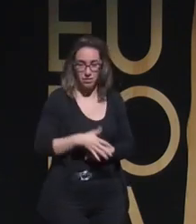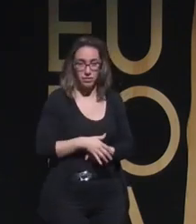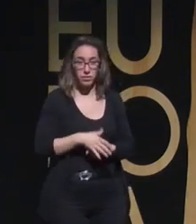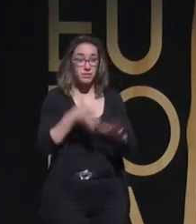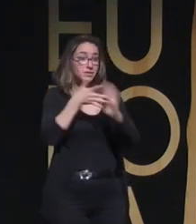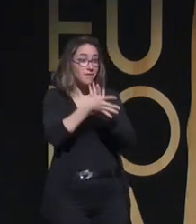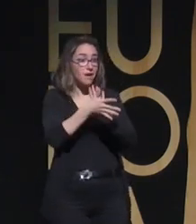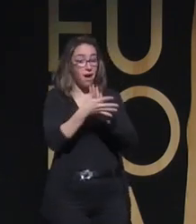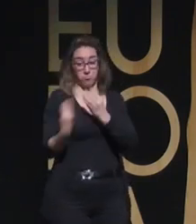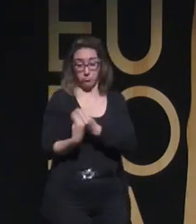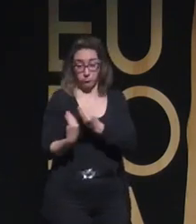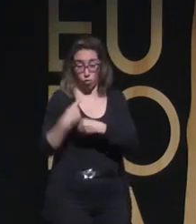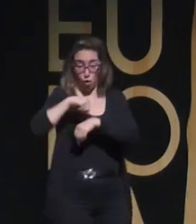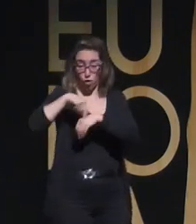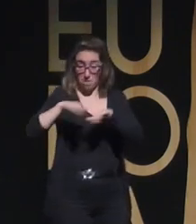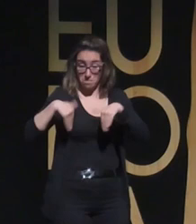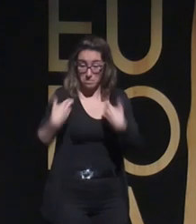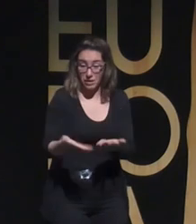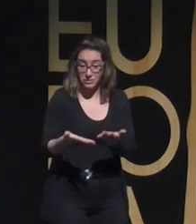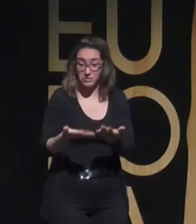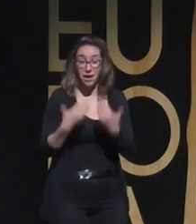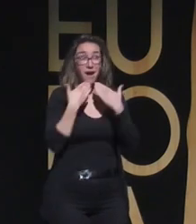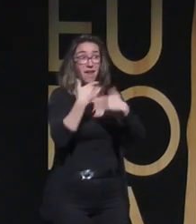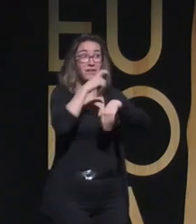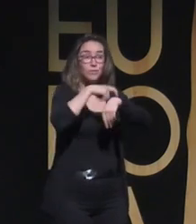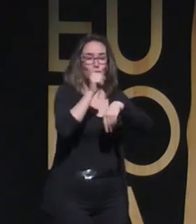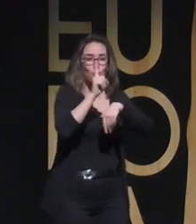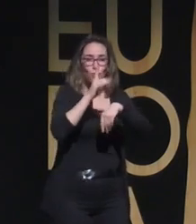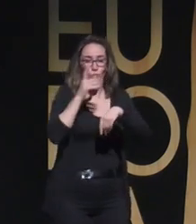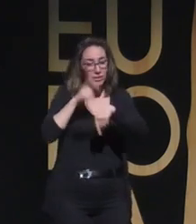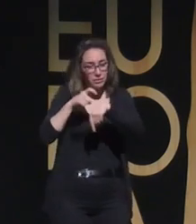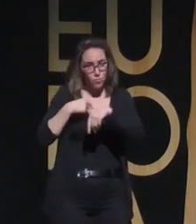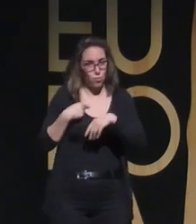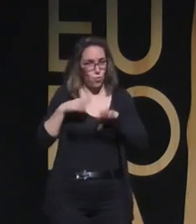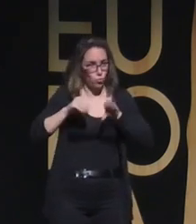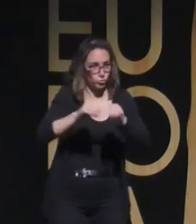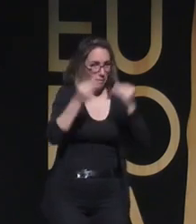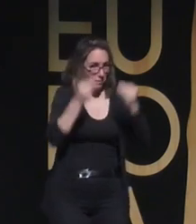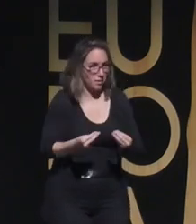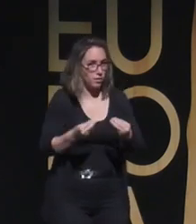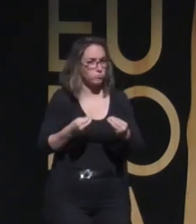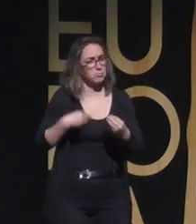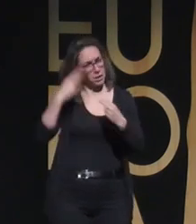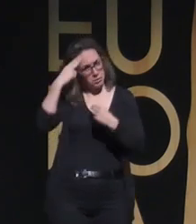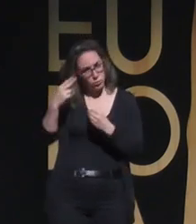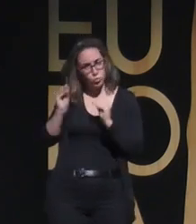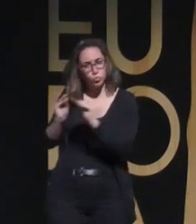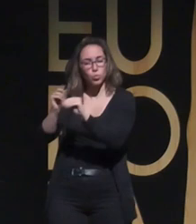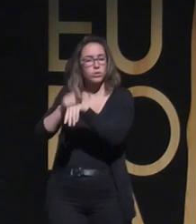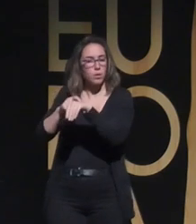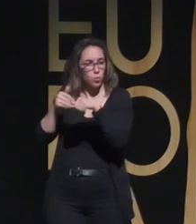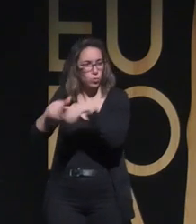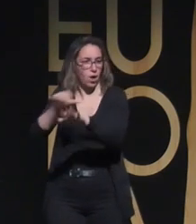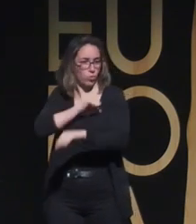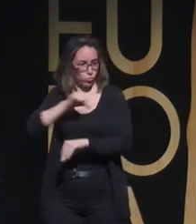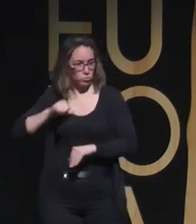mucho más tiempo juntos no es el tiempo que hemos pasado, sino las familias que han utilizado bien ese tiempo, que han respetado la autonomía, pero a la vez el sentimiento